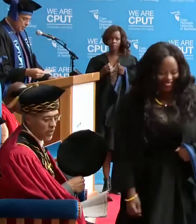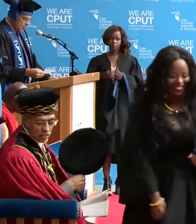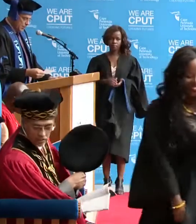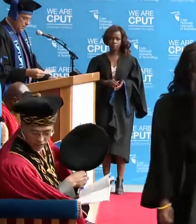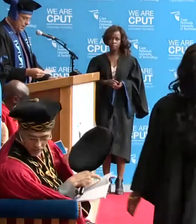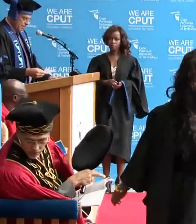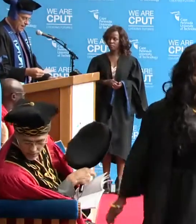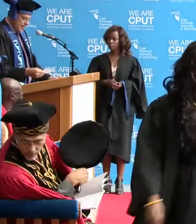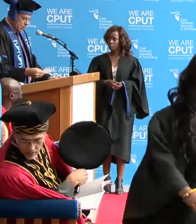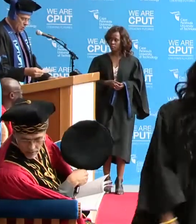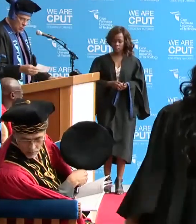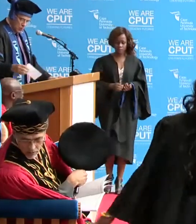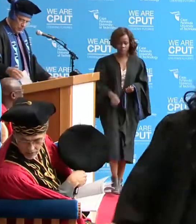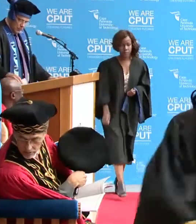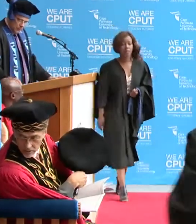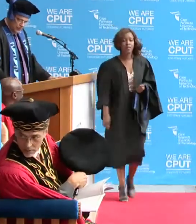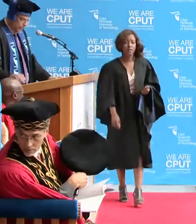Sipu Ritabele Kulu.